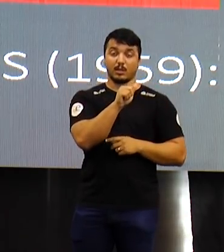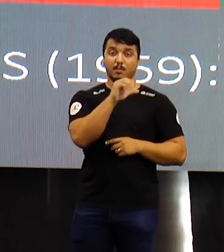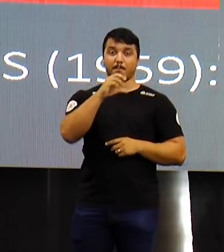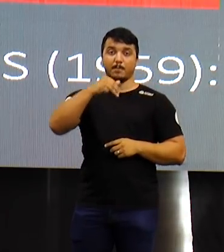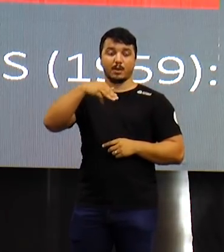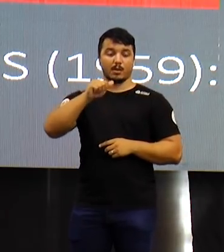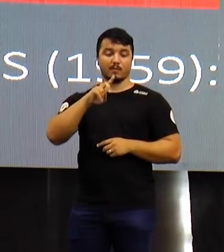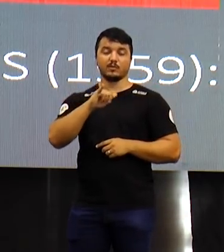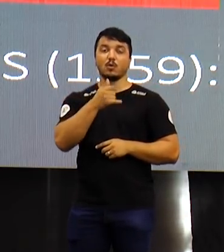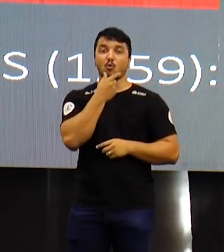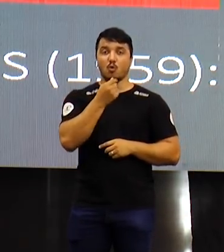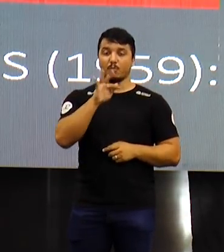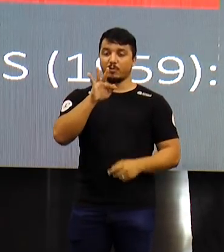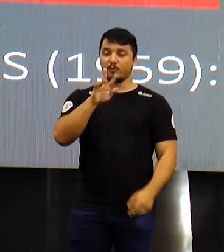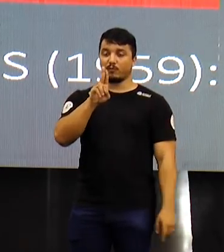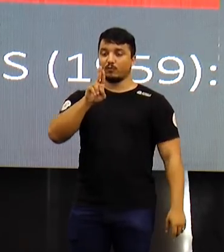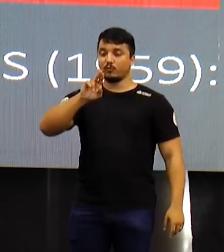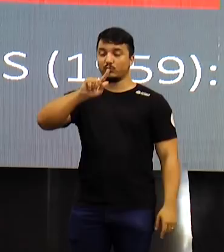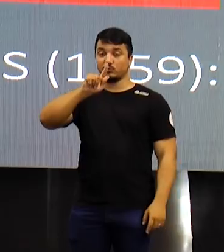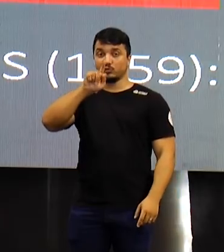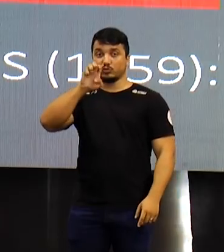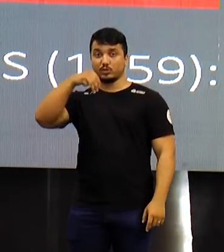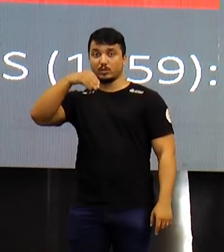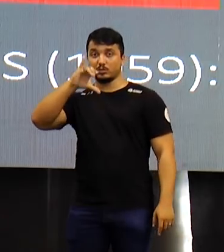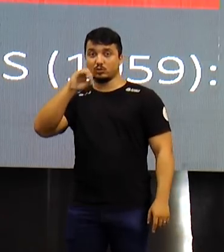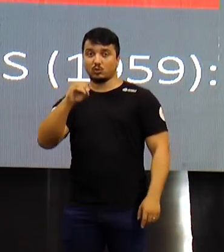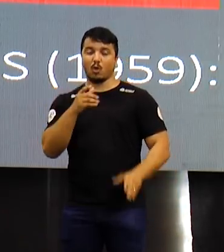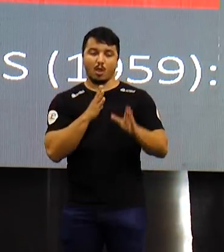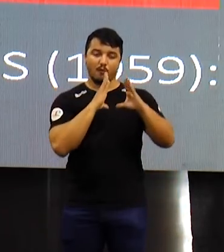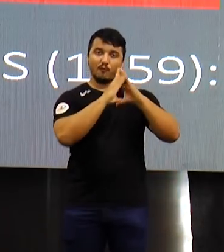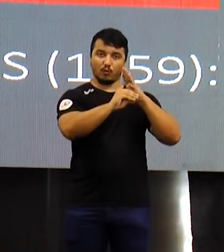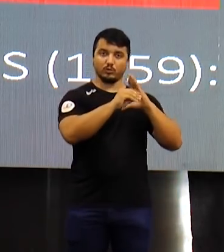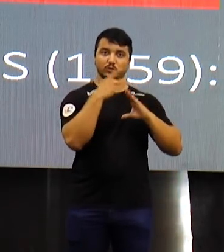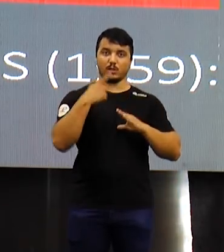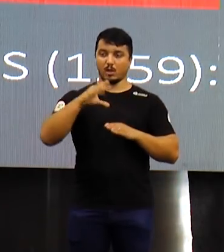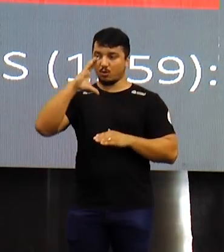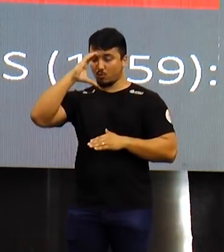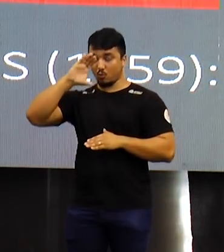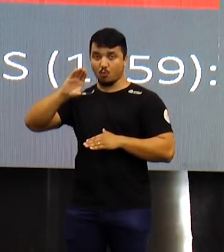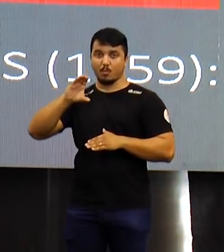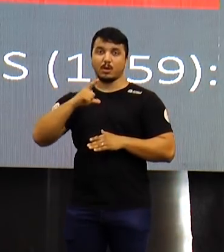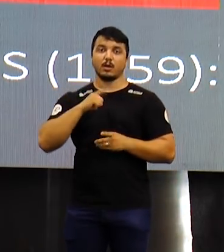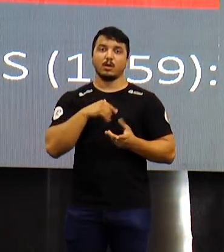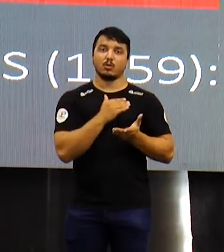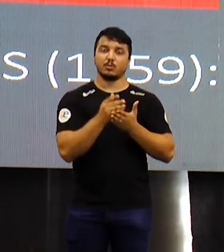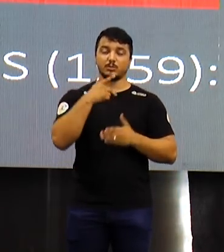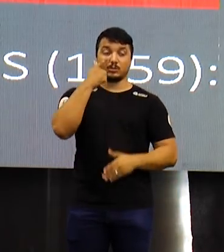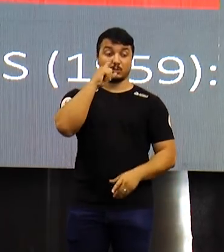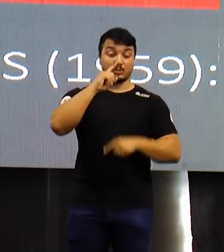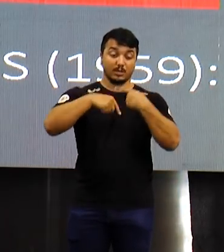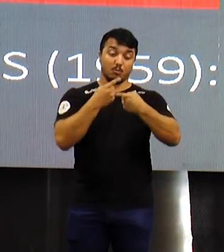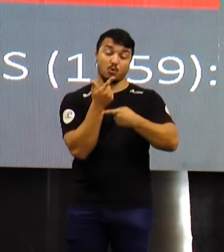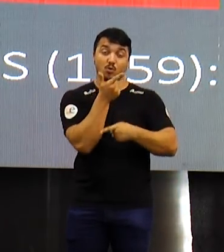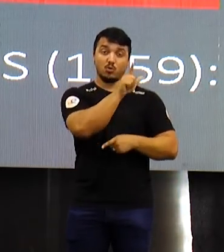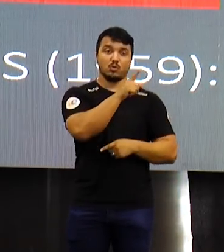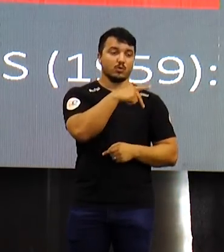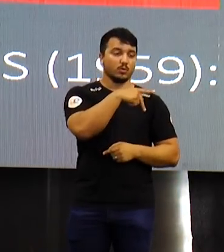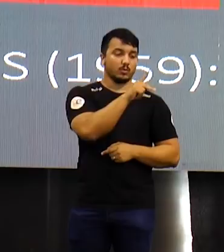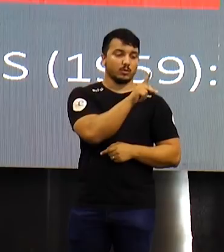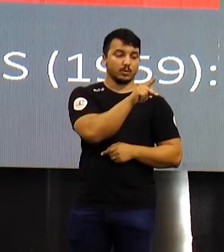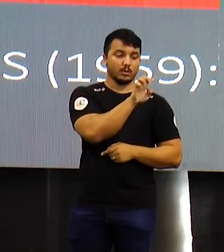Fulgêncio Batista fugirá de Cuba. E aí se sucede o governo de Kennedy com a invasão da Baía dos Porcos